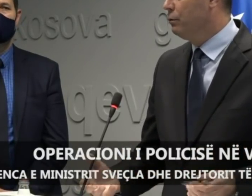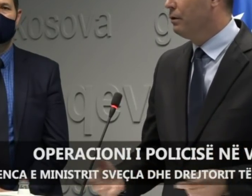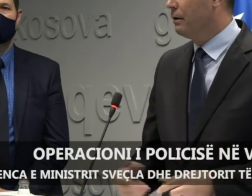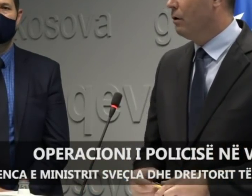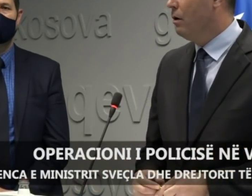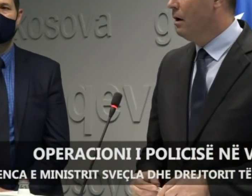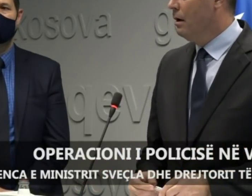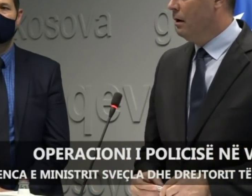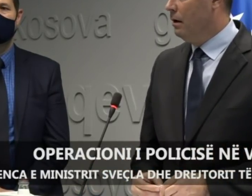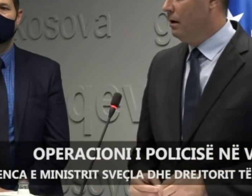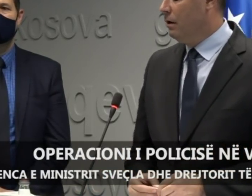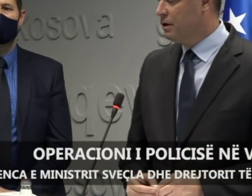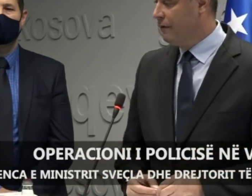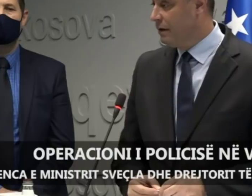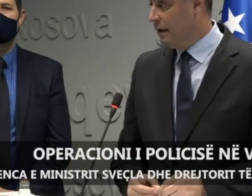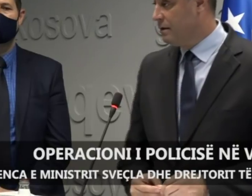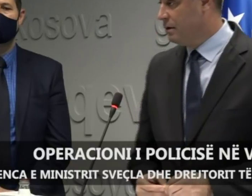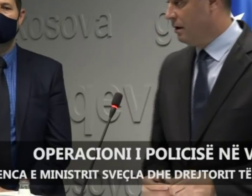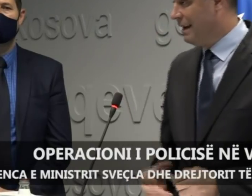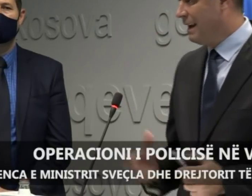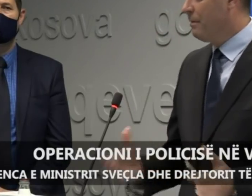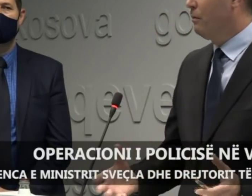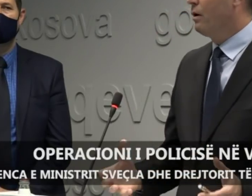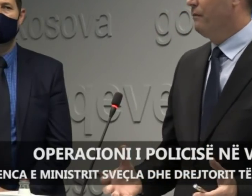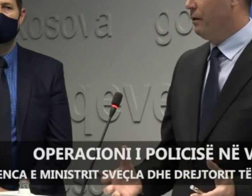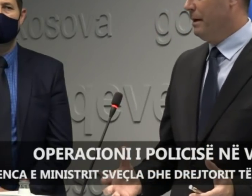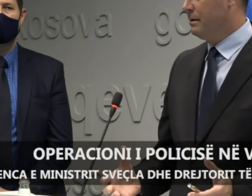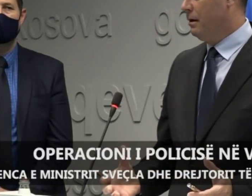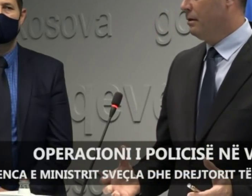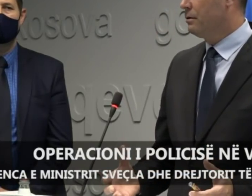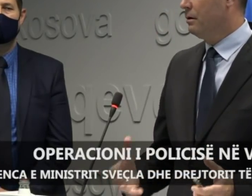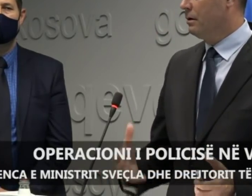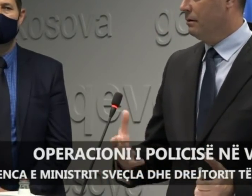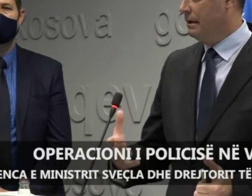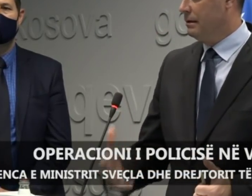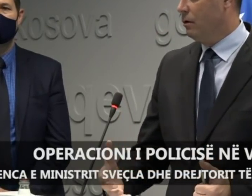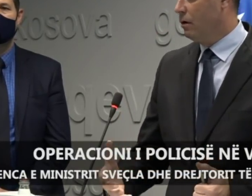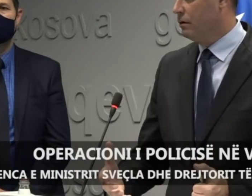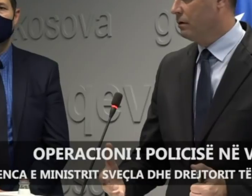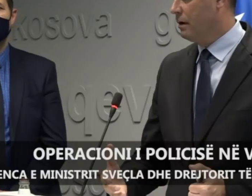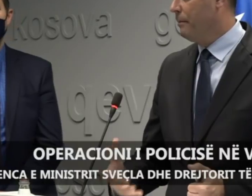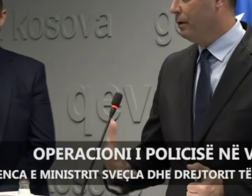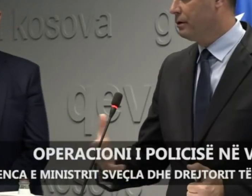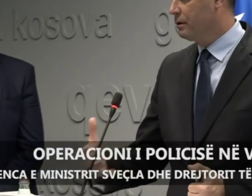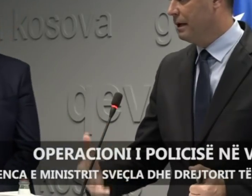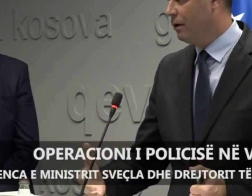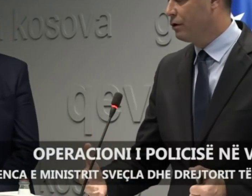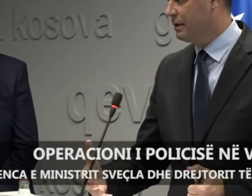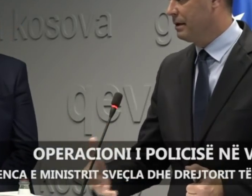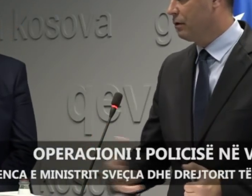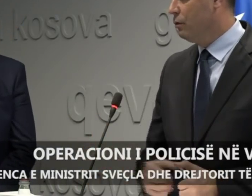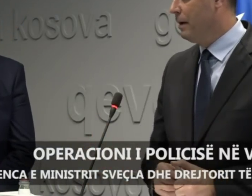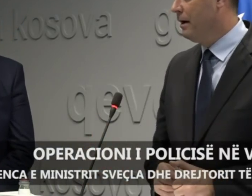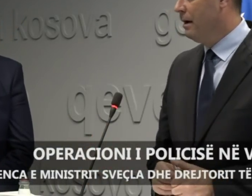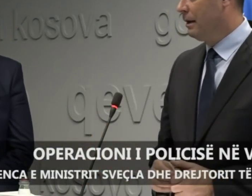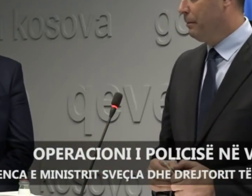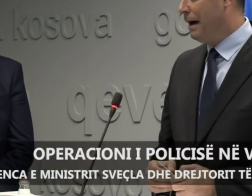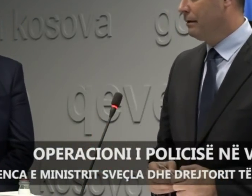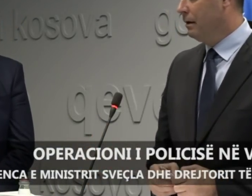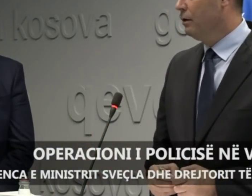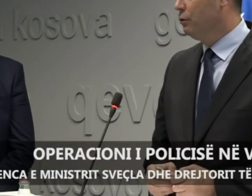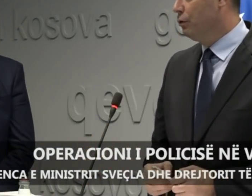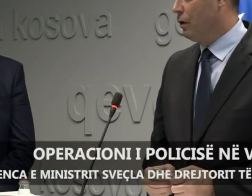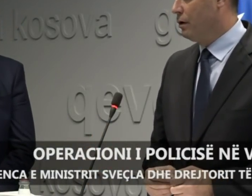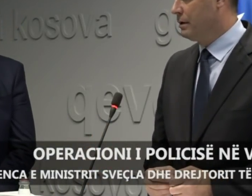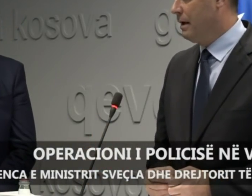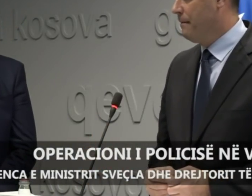kanë detyrë ato. Është e vërtet që ne kemi marrë informacion që gazetarët kanë pas telashe të caktuame, të